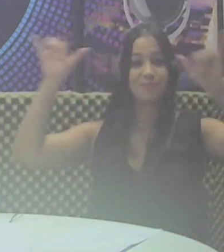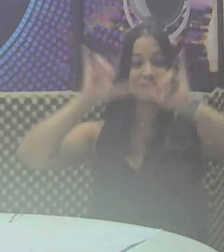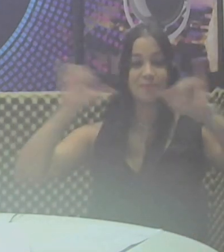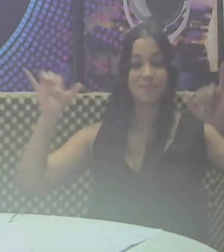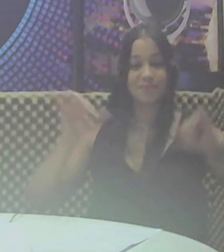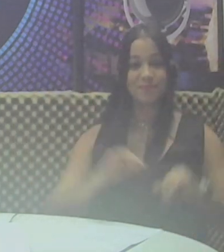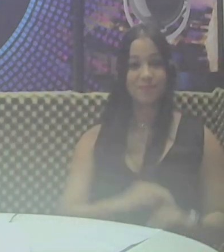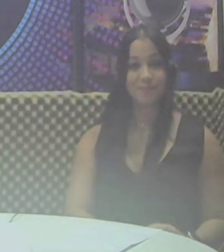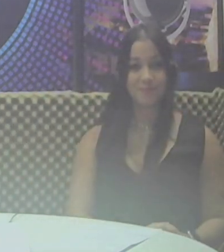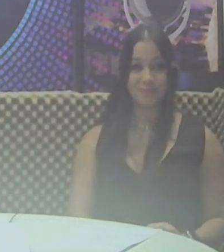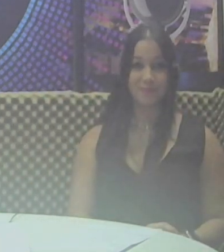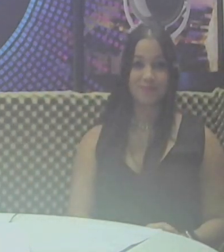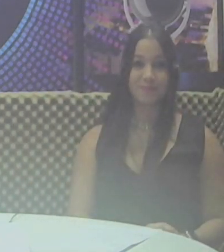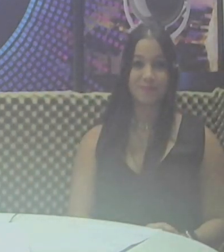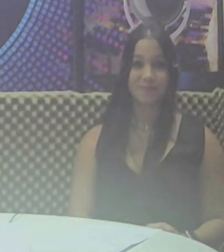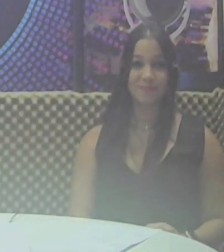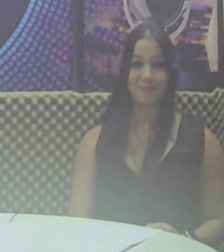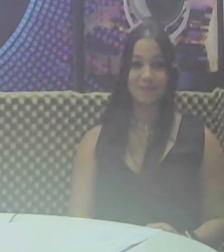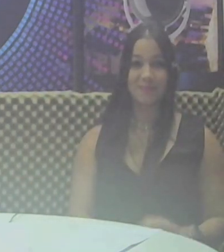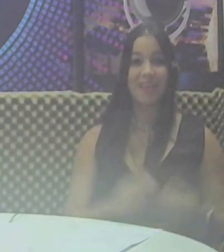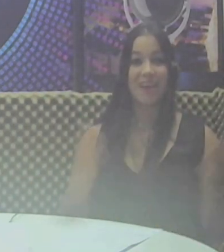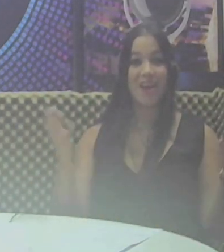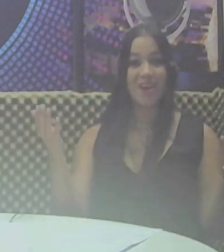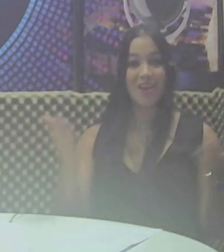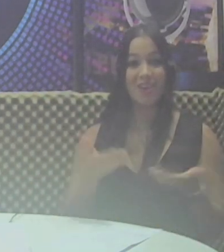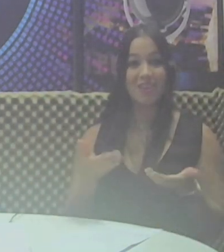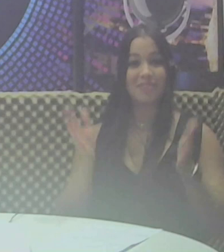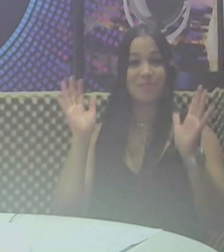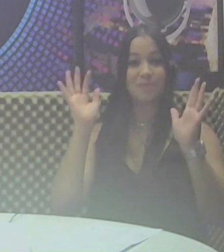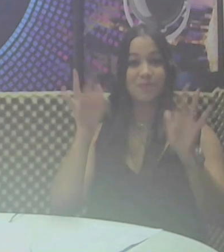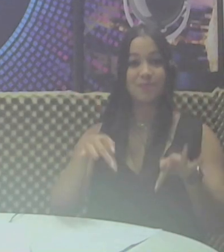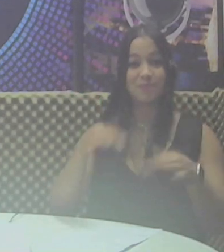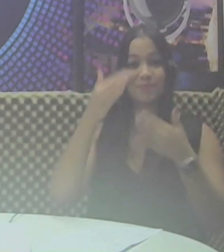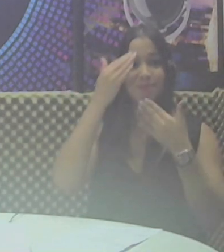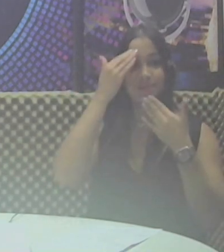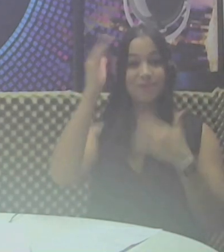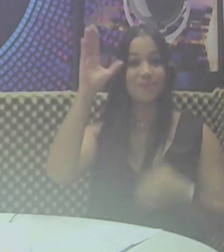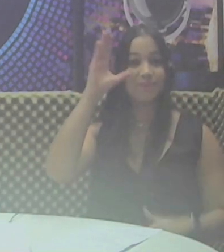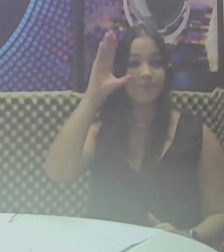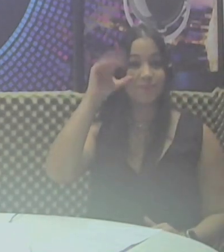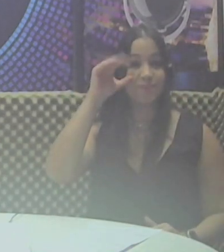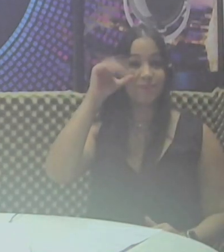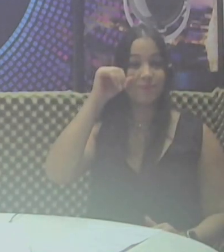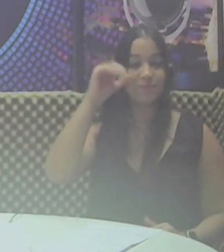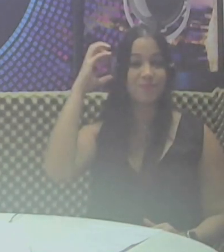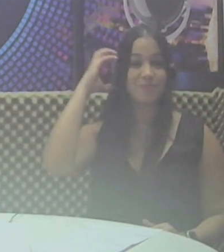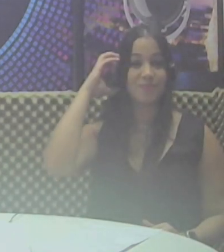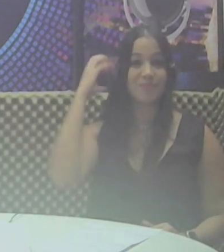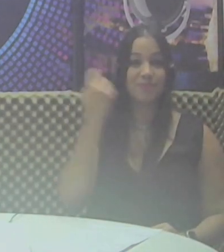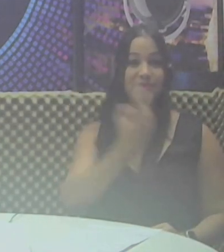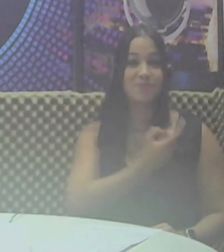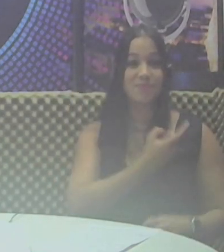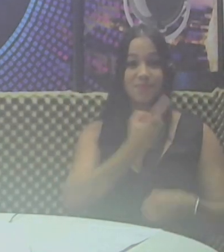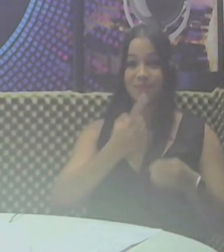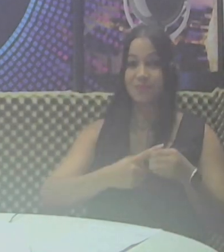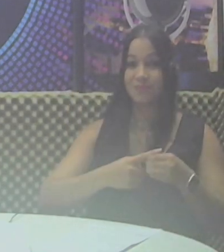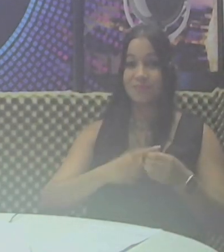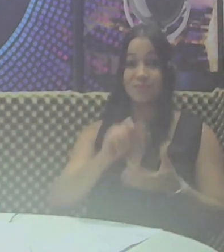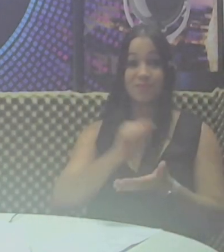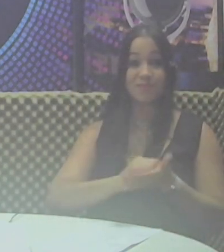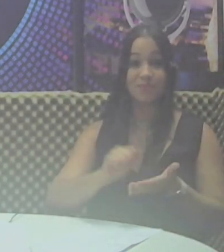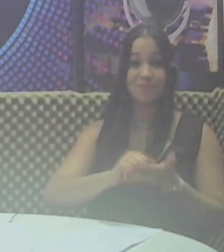notícias. A edição de hoje fica por aqui. Obrigado pela sua audiência. Rádio Nossa Cidade. Edição Daniela